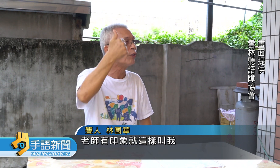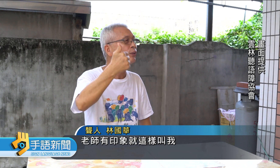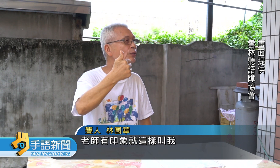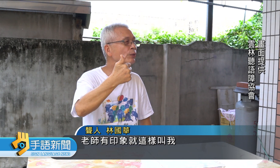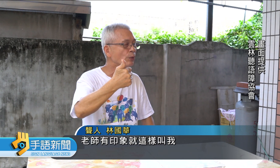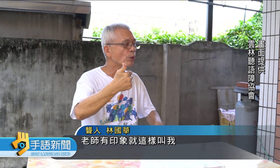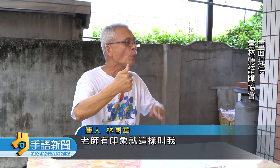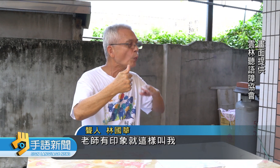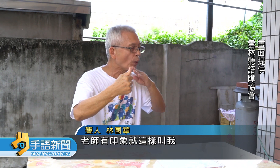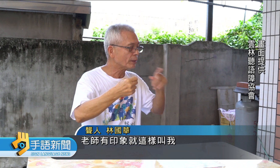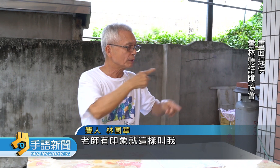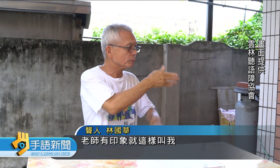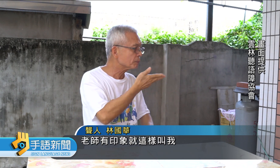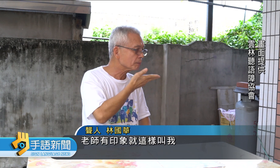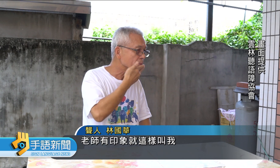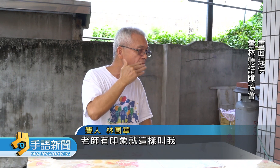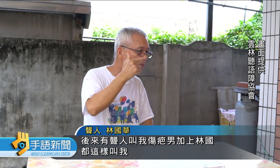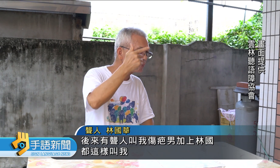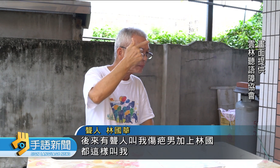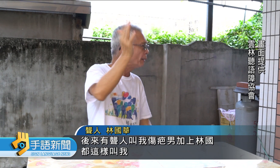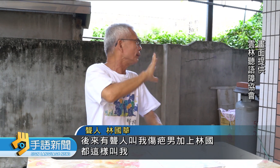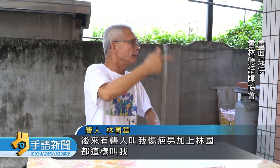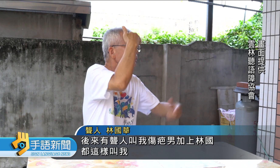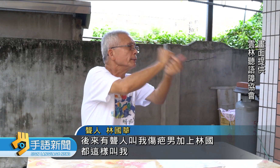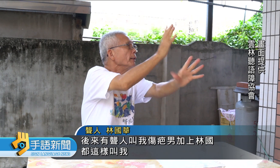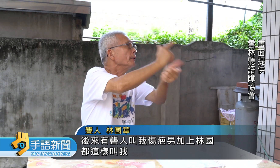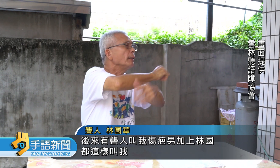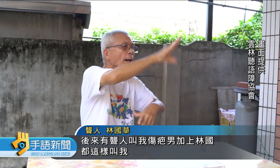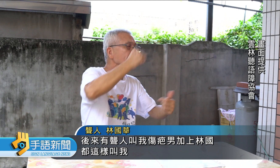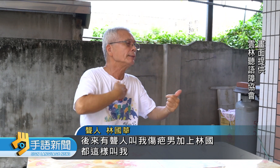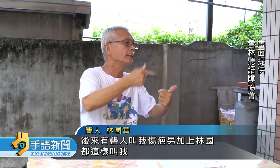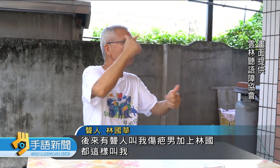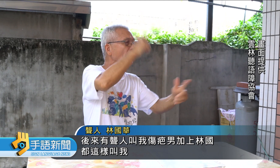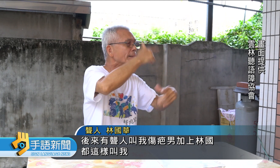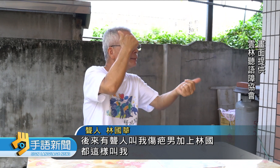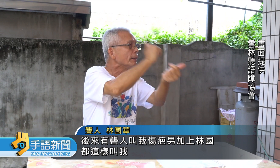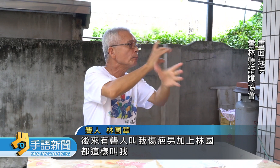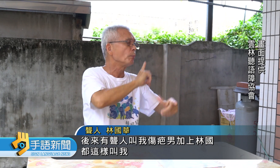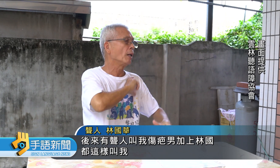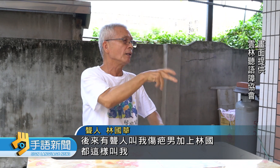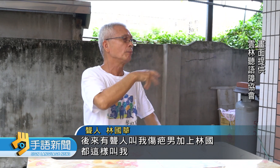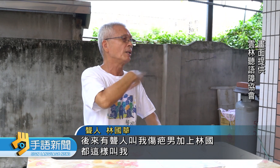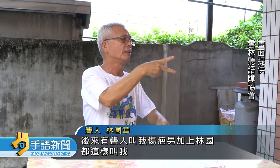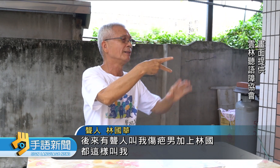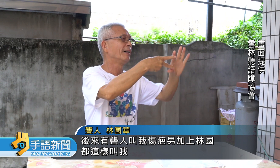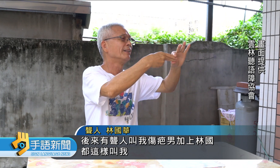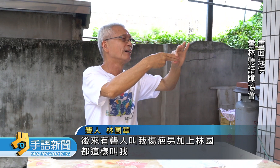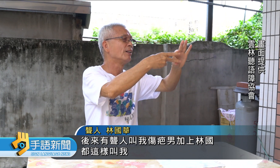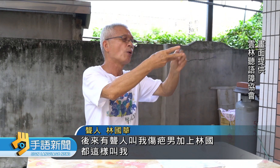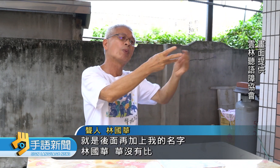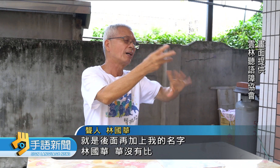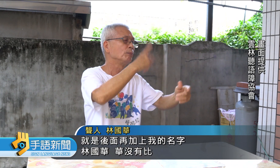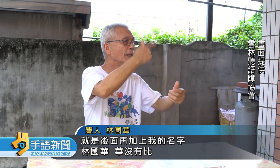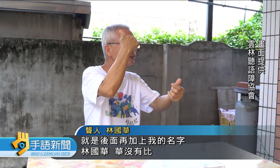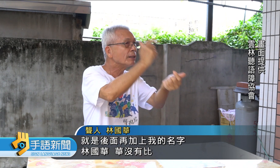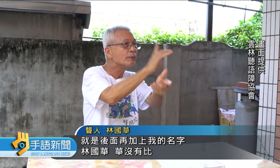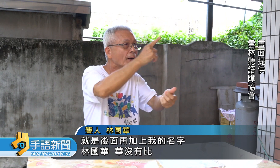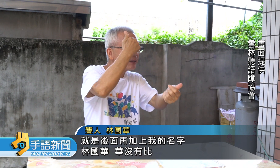就这样叫我。后来有聋人叫我伤疤男加上林国，都这样叫我，就是后面再加上我的名